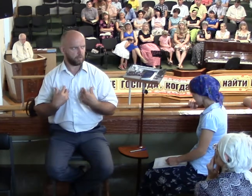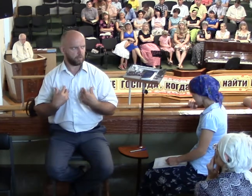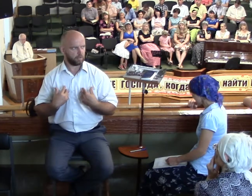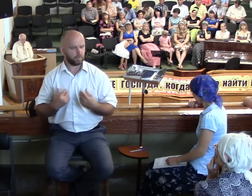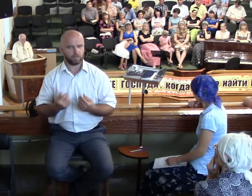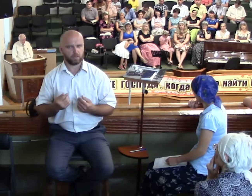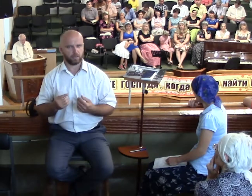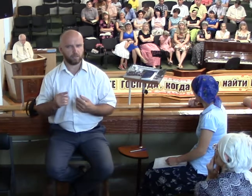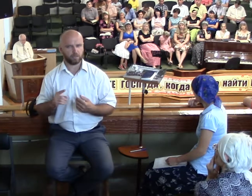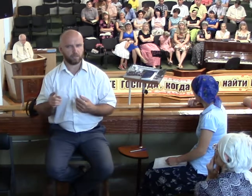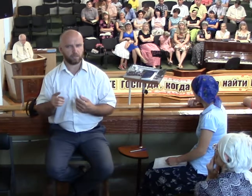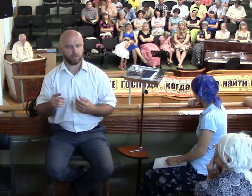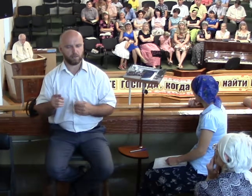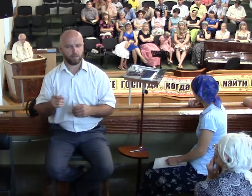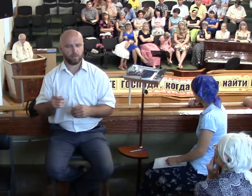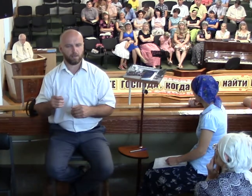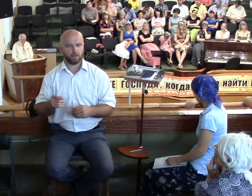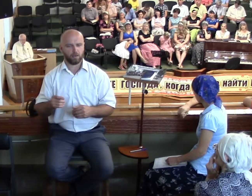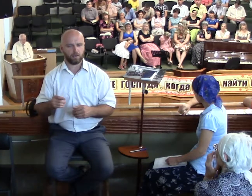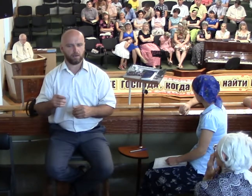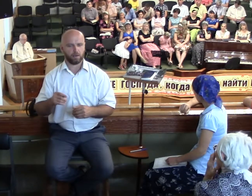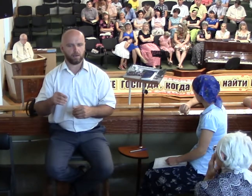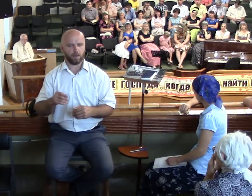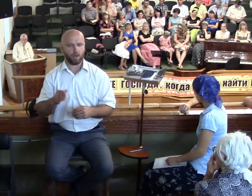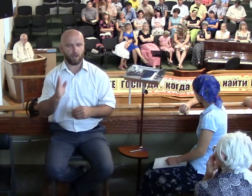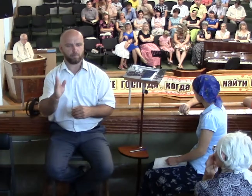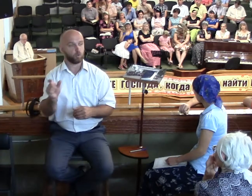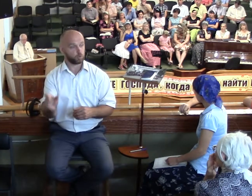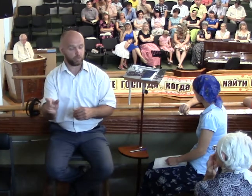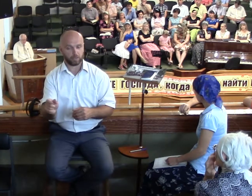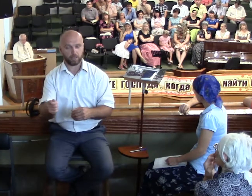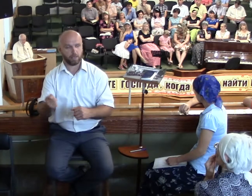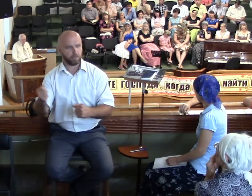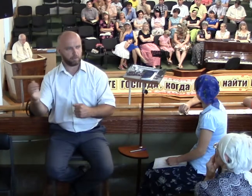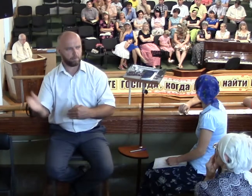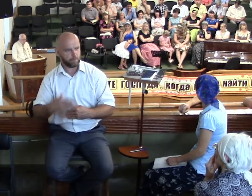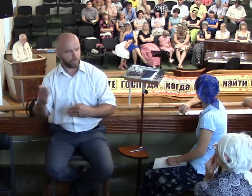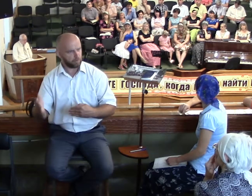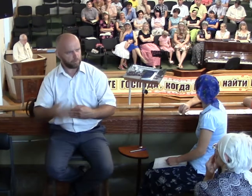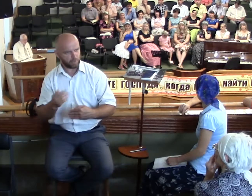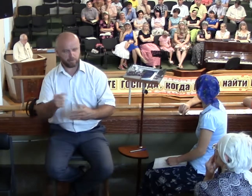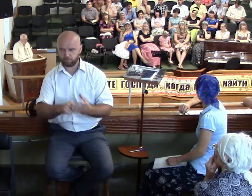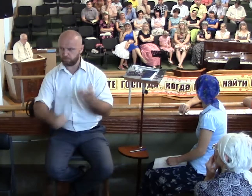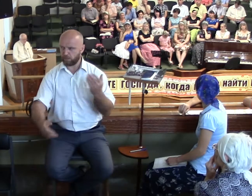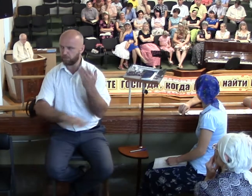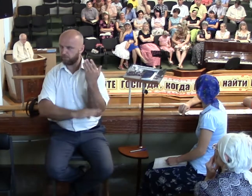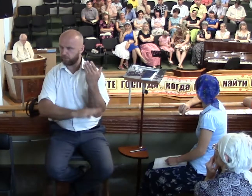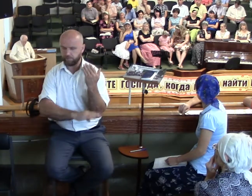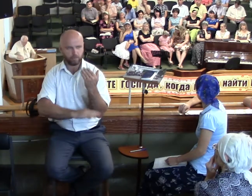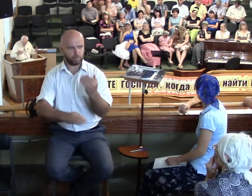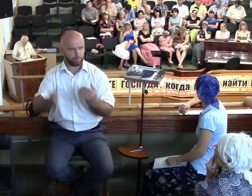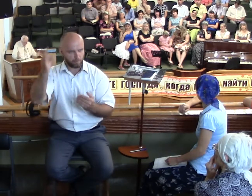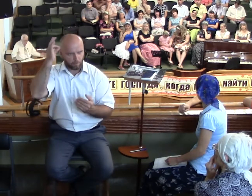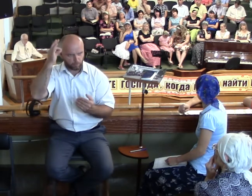это палками побитые, это изгнанные, это в тюрьме, это узы, это непризнанные. Мало в мире,